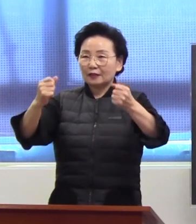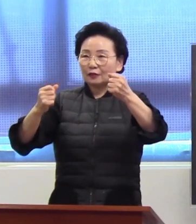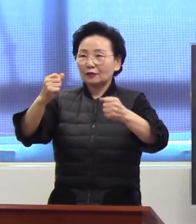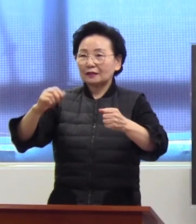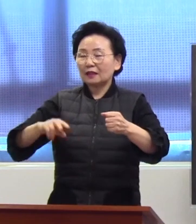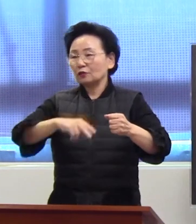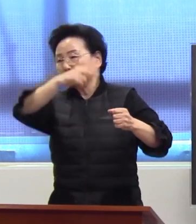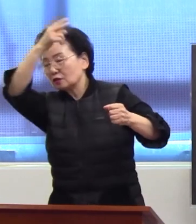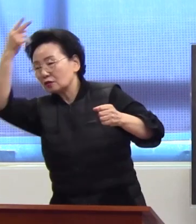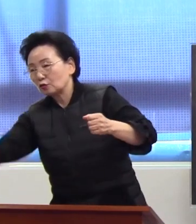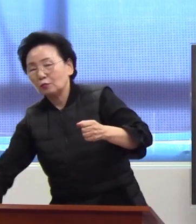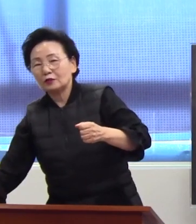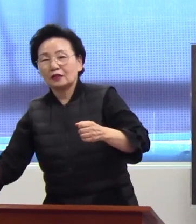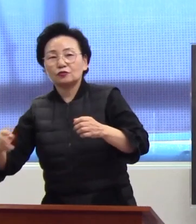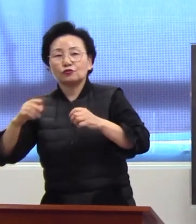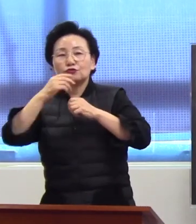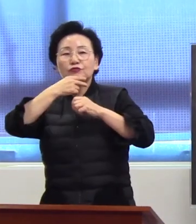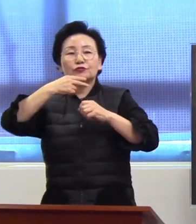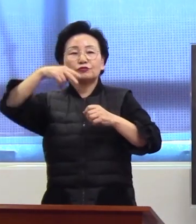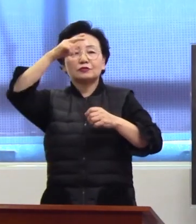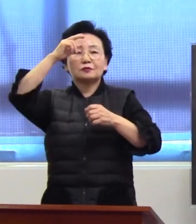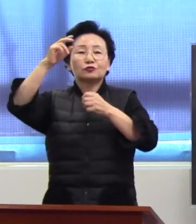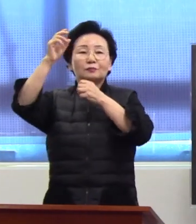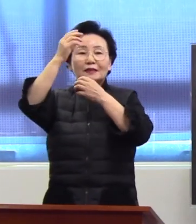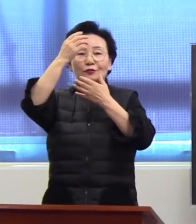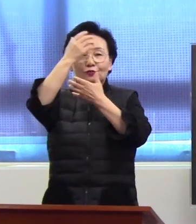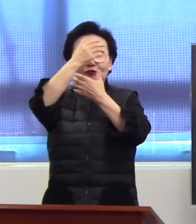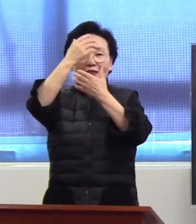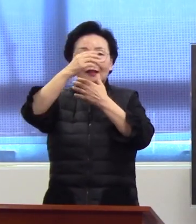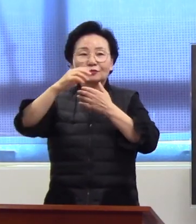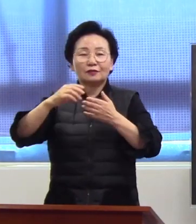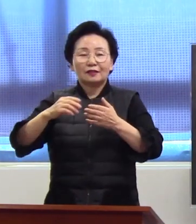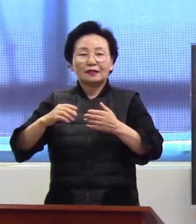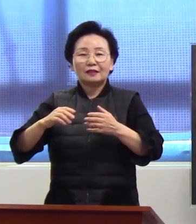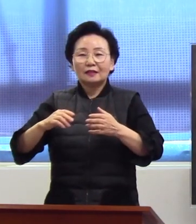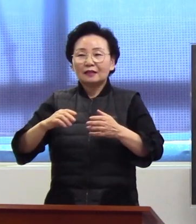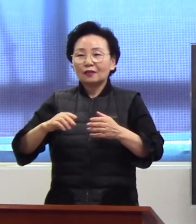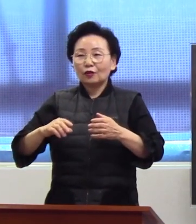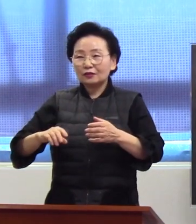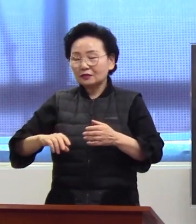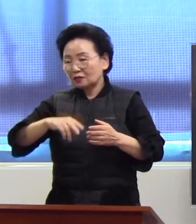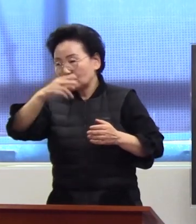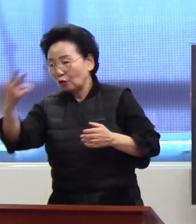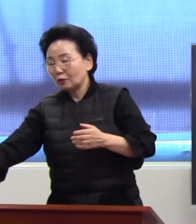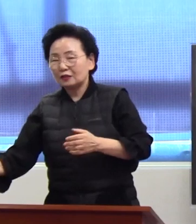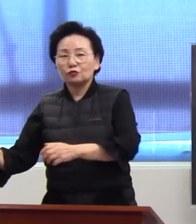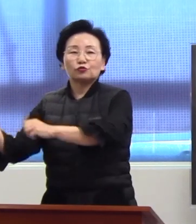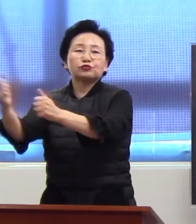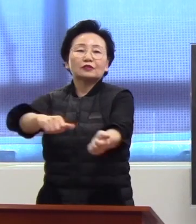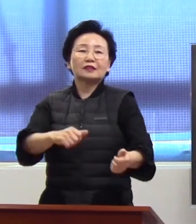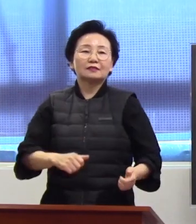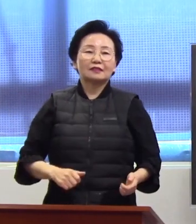운전하고 가다가 여기서 넘어져가지고 술 마시고 술 취해가지고 거기서 이제 넘어가지고 죽었다는